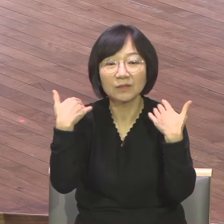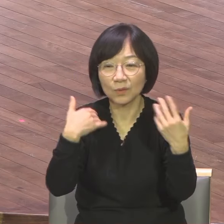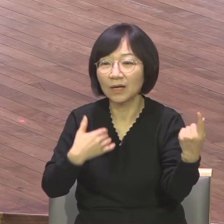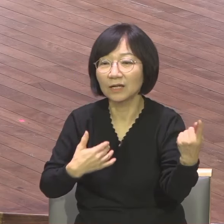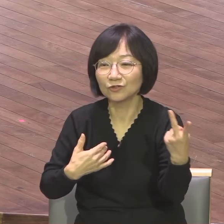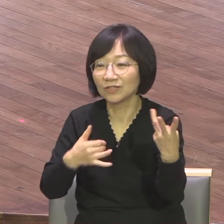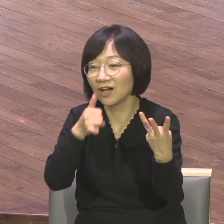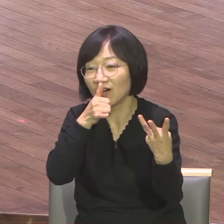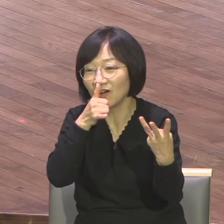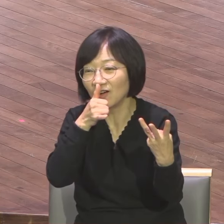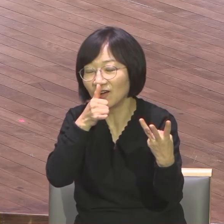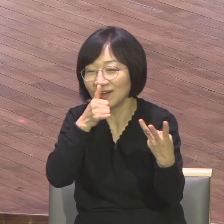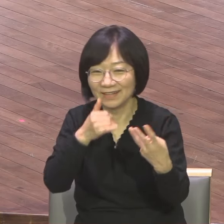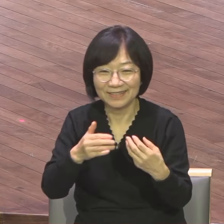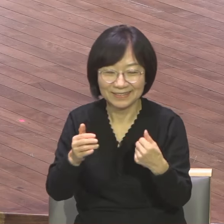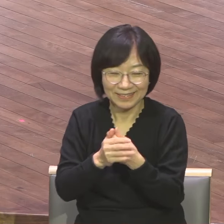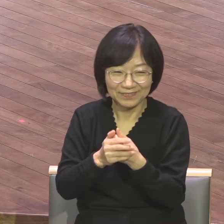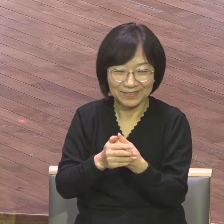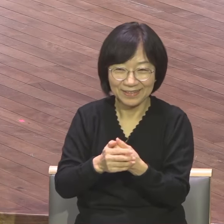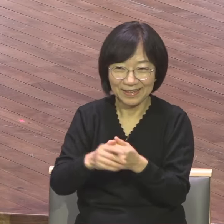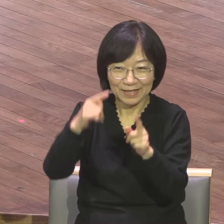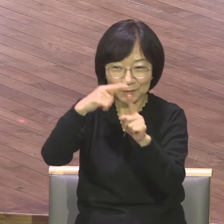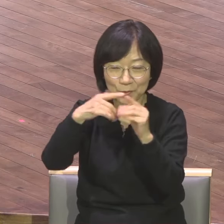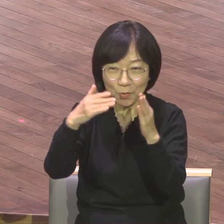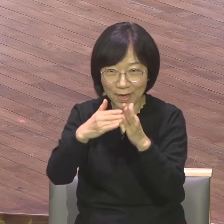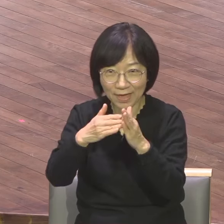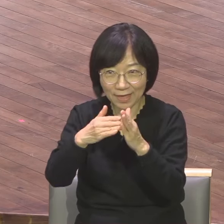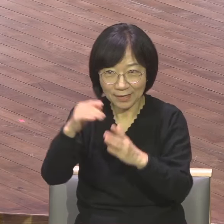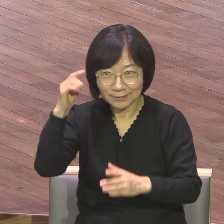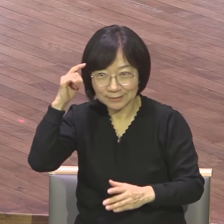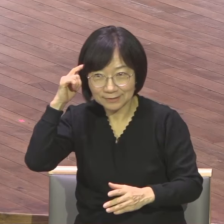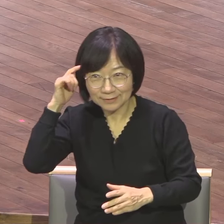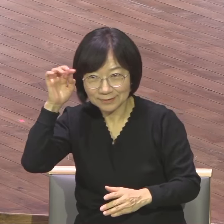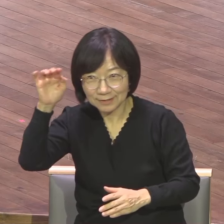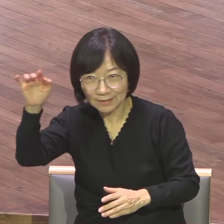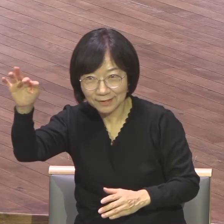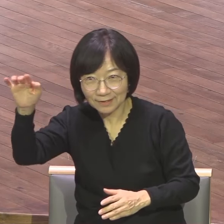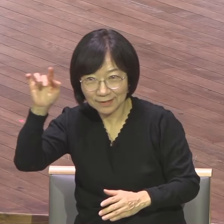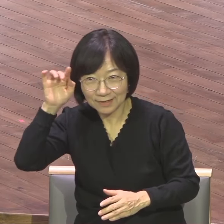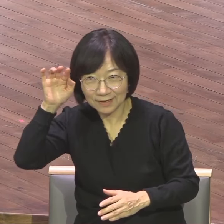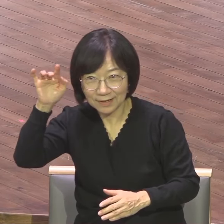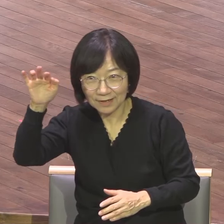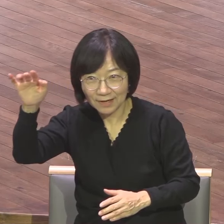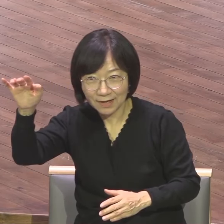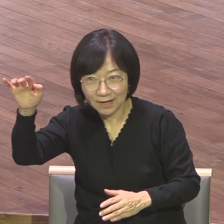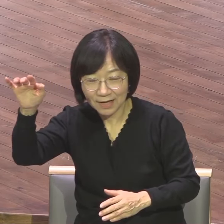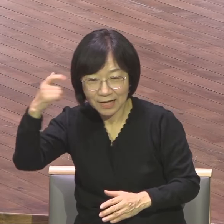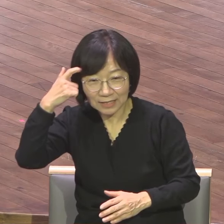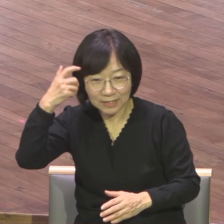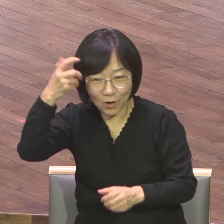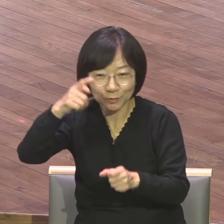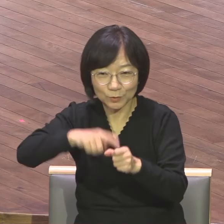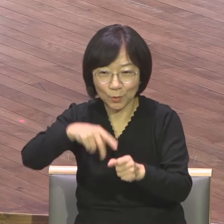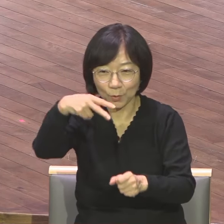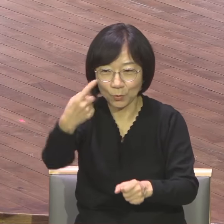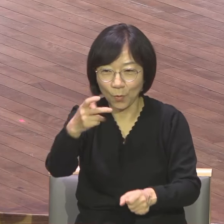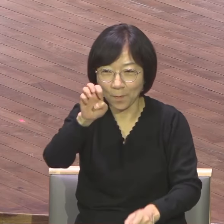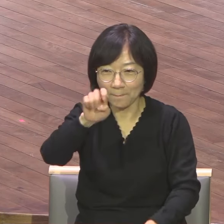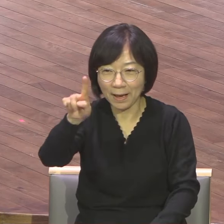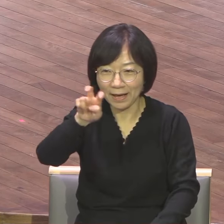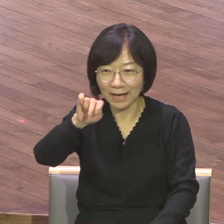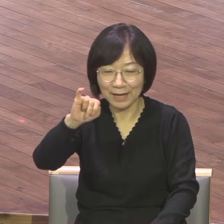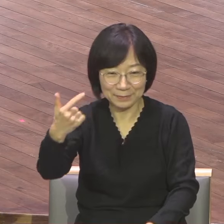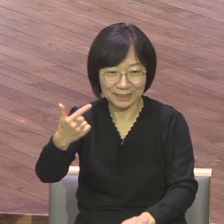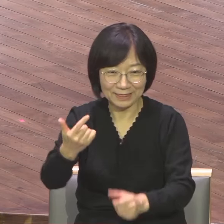교회만 생각하면 영적 도파민이 확 돌기 바랍니다. 겁나 잘 도네요, 사람 보니까. 저 장로님